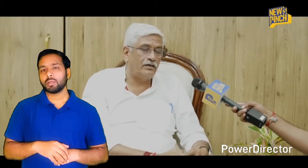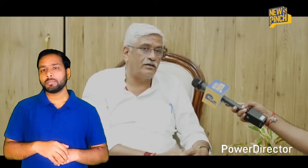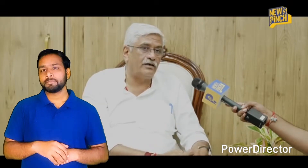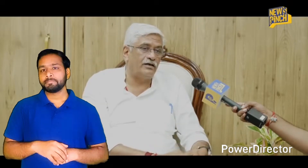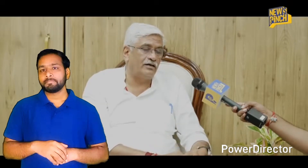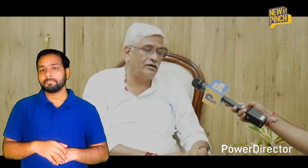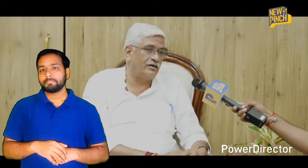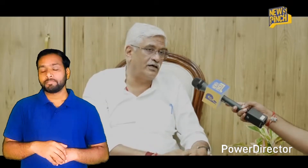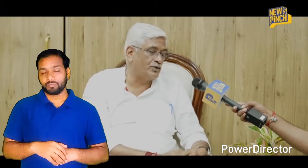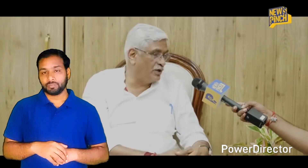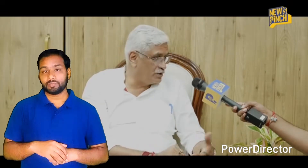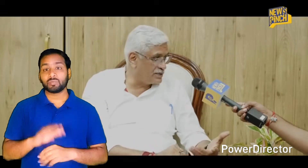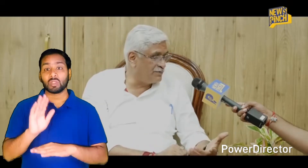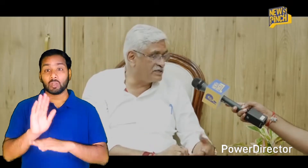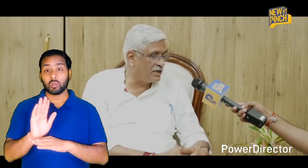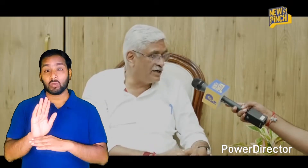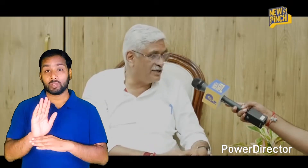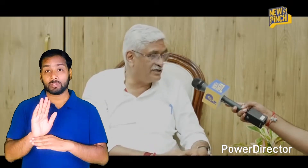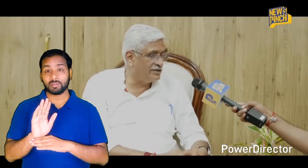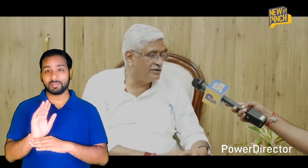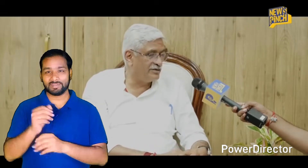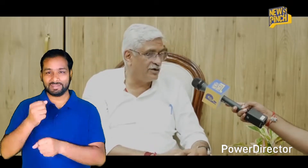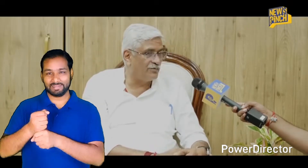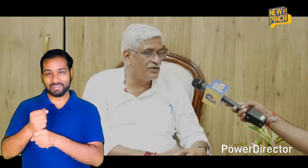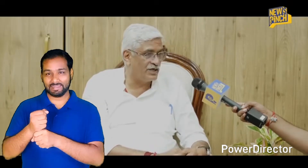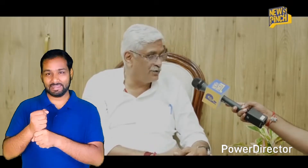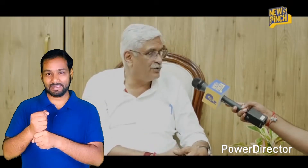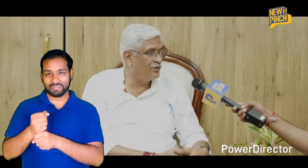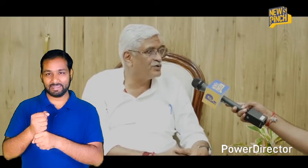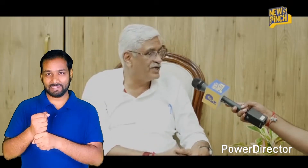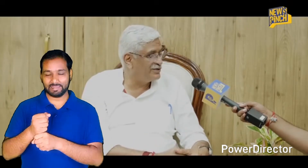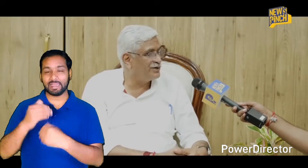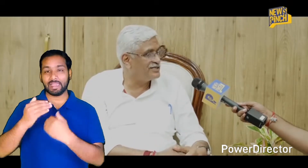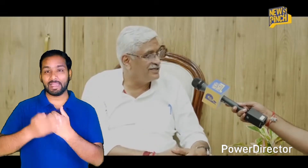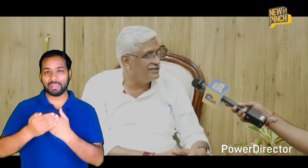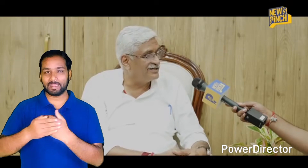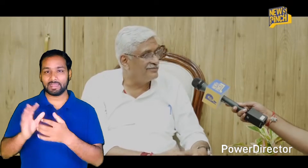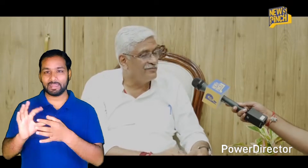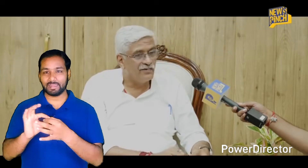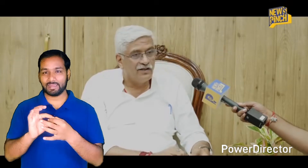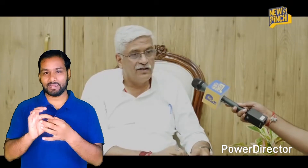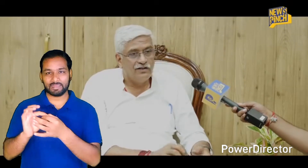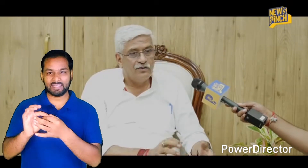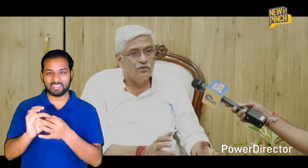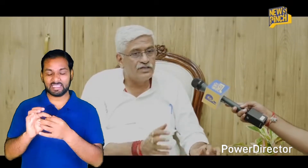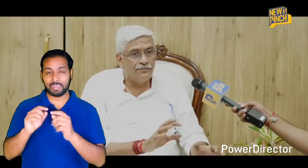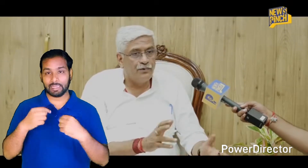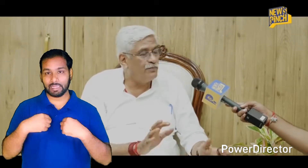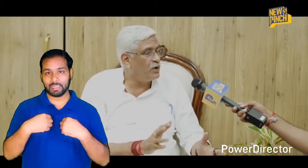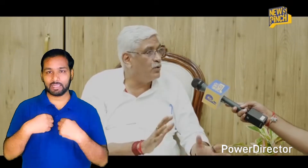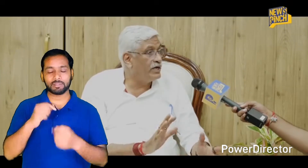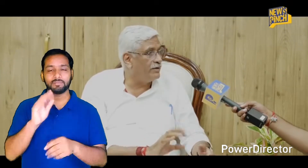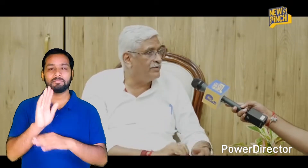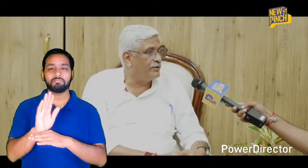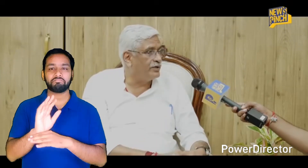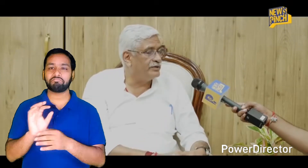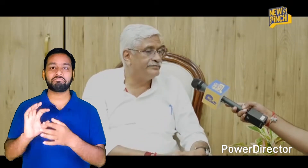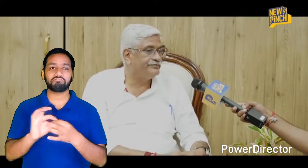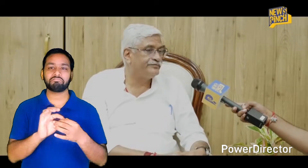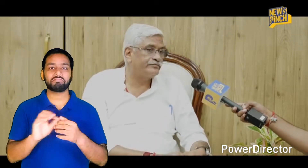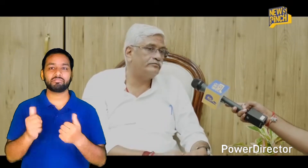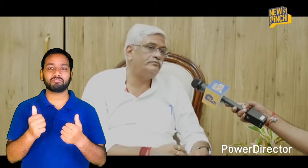समय अशोक गहलोत साहब की सरकार थी और मुझसे क्योंकि उनको स्नेह थोड़ा ज़्यादा था, उस रिपोर्ट पर कोई काम